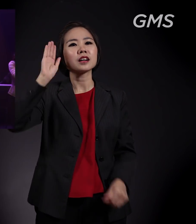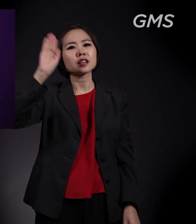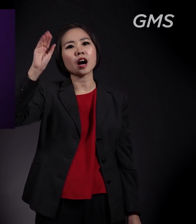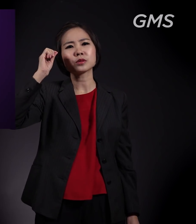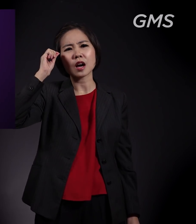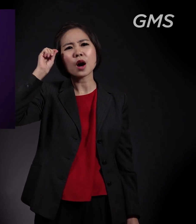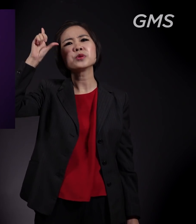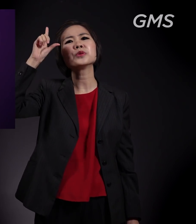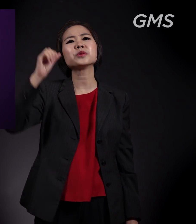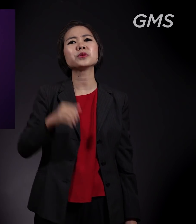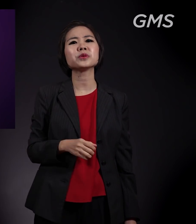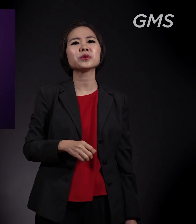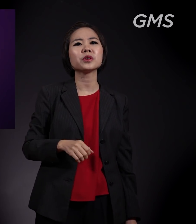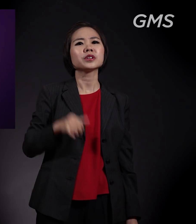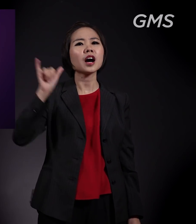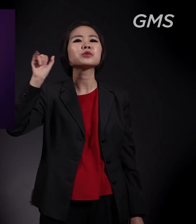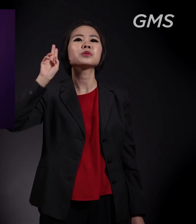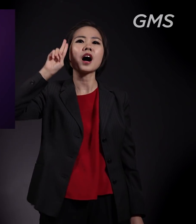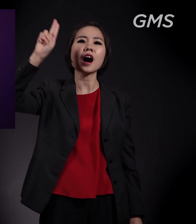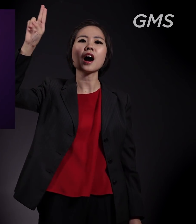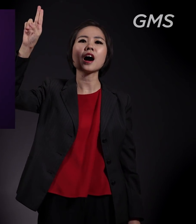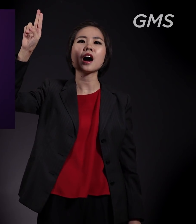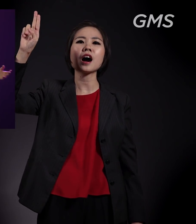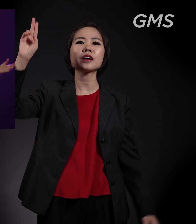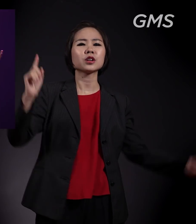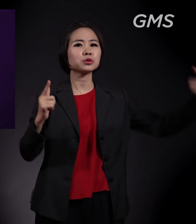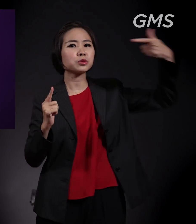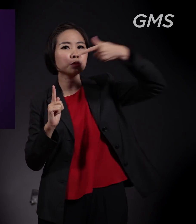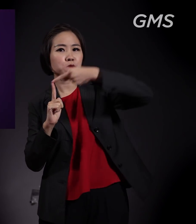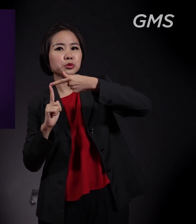lakukan. Engkau tahu ya Tuhan,